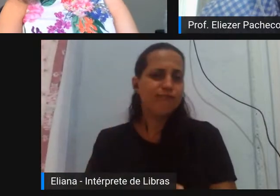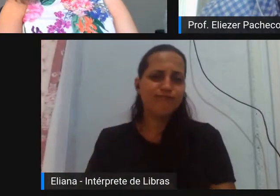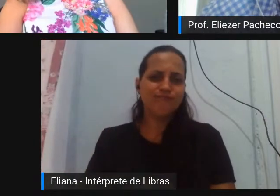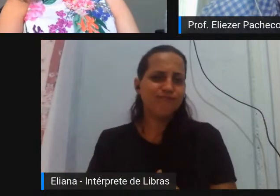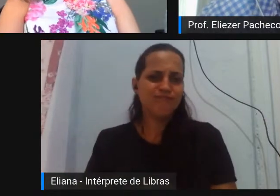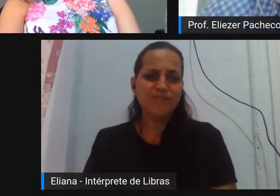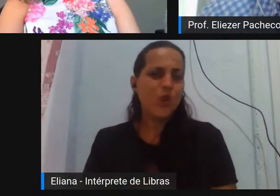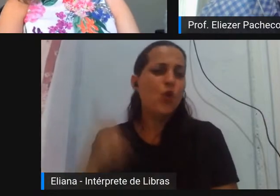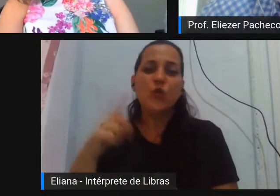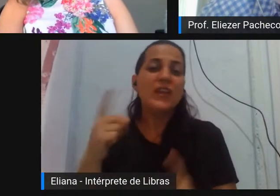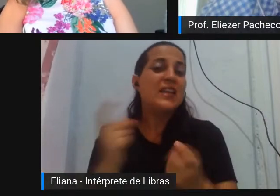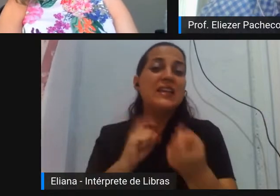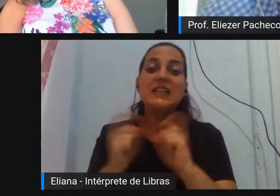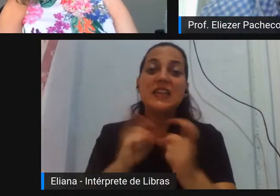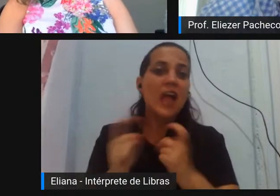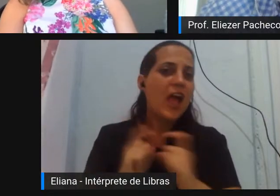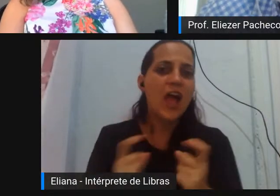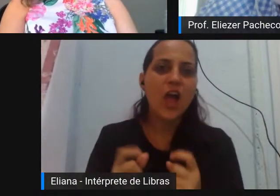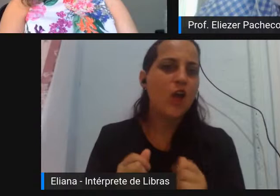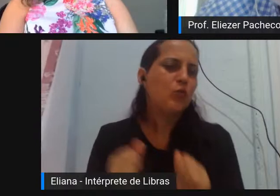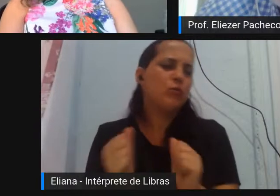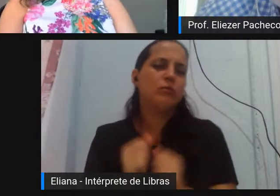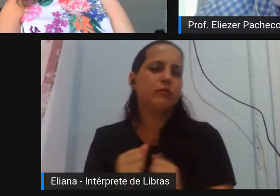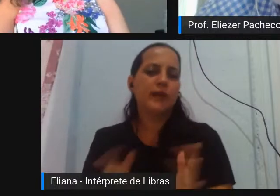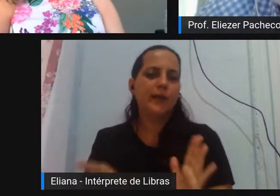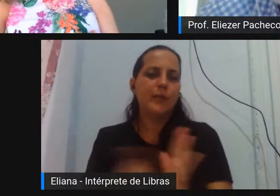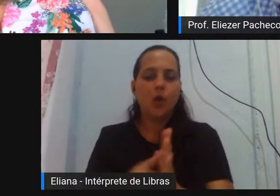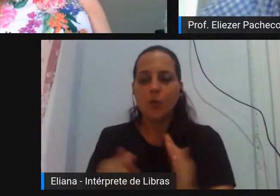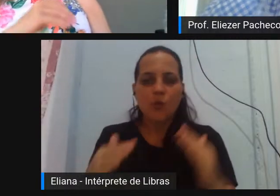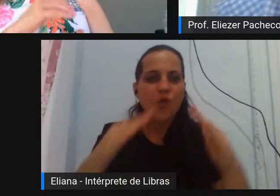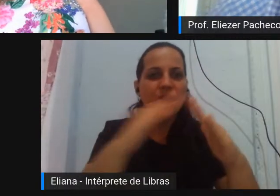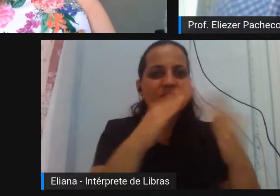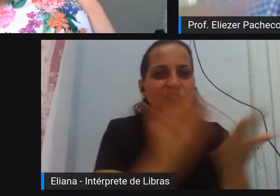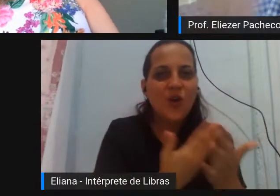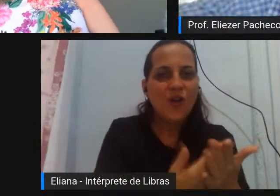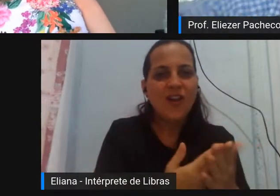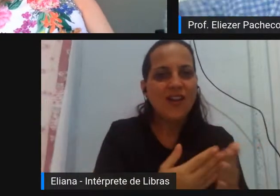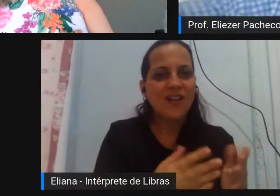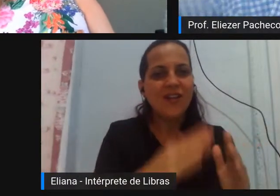não dialogam com a realidade da escola pública, que é onde